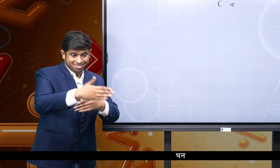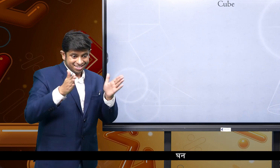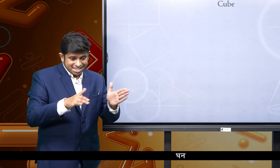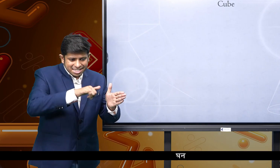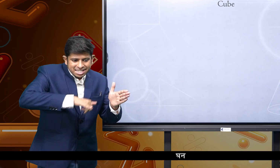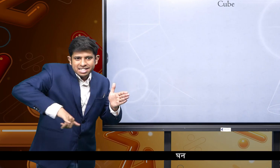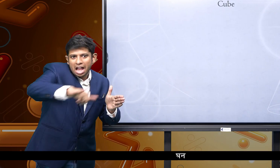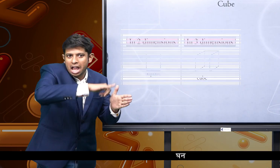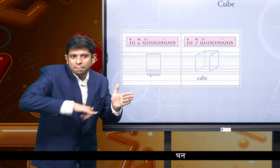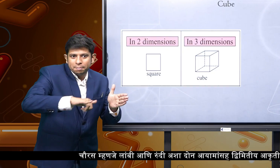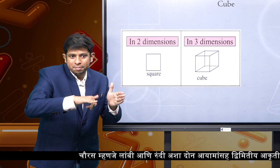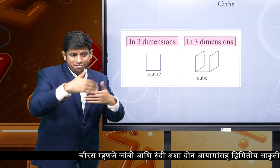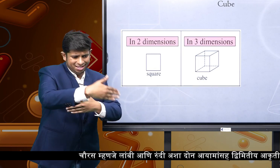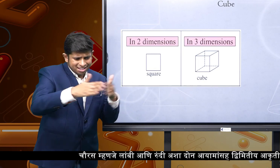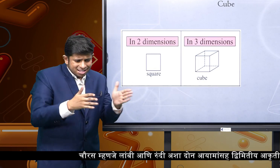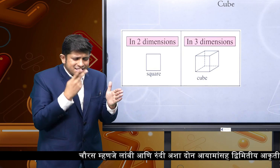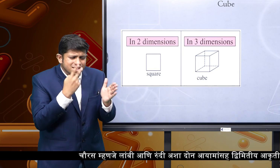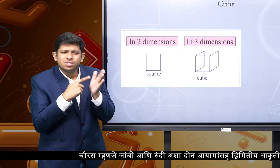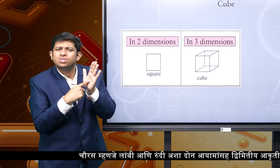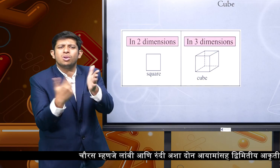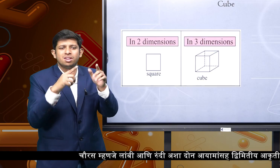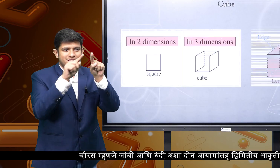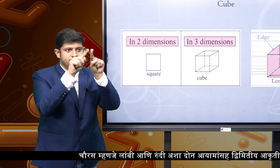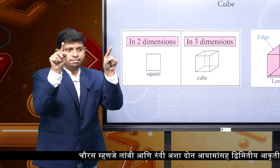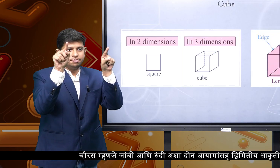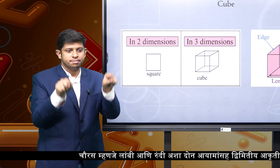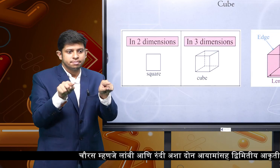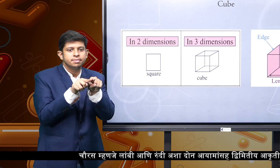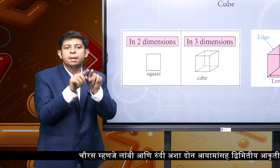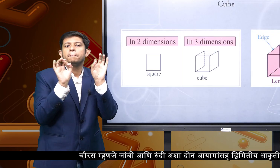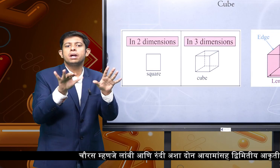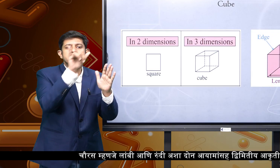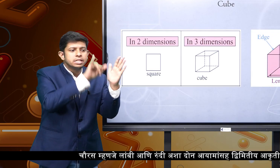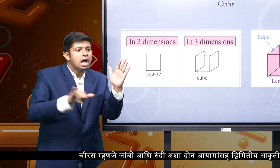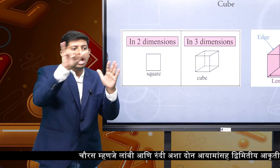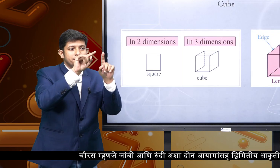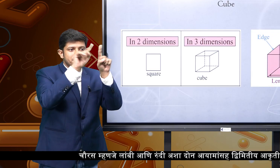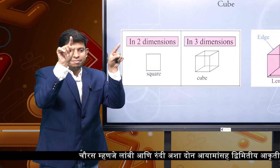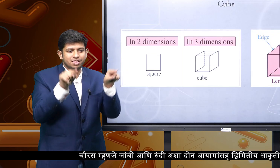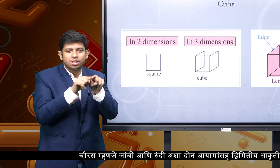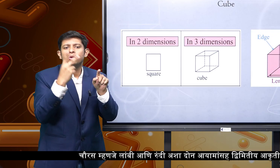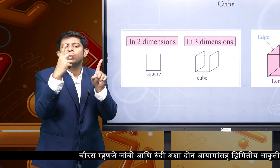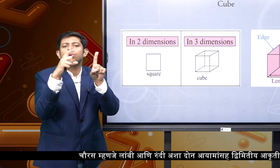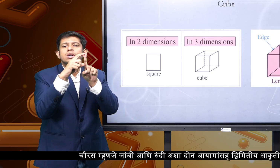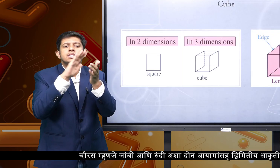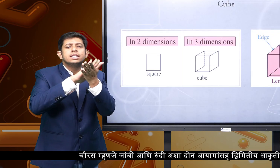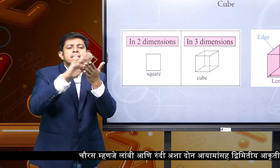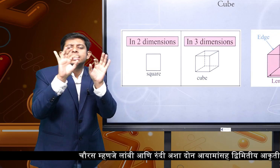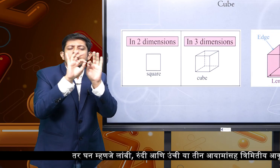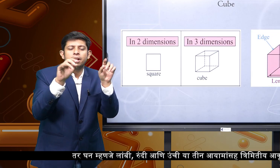घन चौरस म्हणजे लांबी आणि रुंदी अशा 2 आयामांसह द्विमितीय आकृती, तर